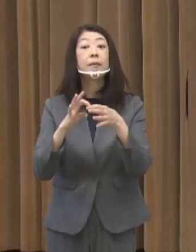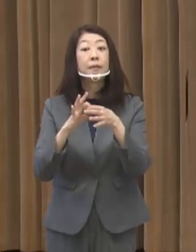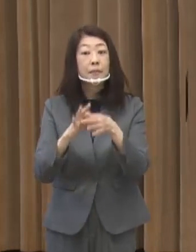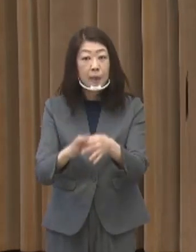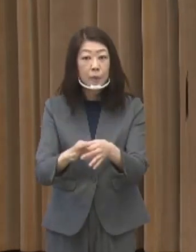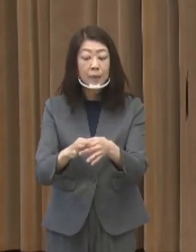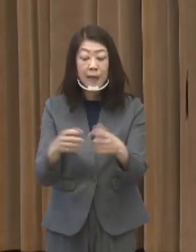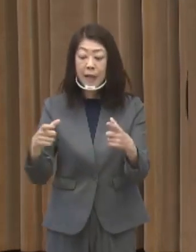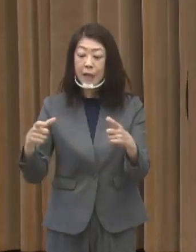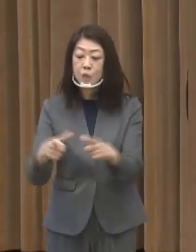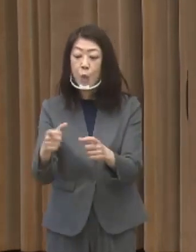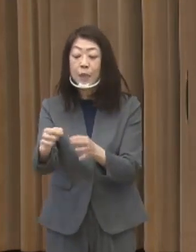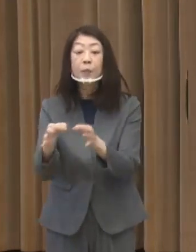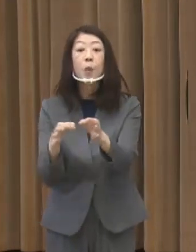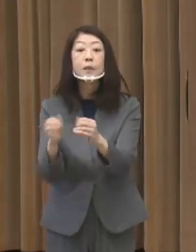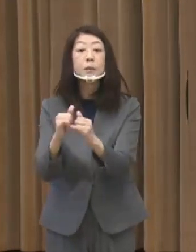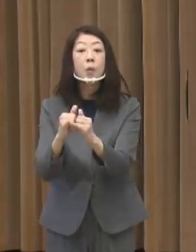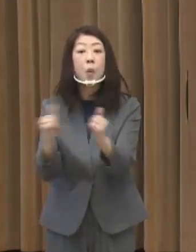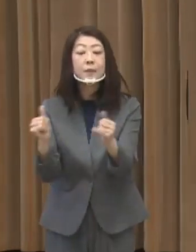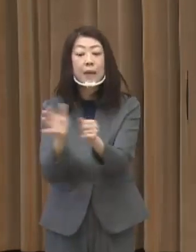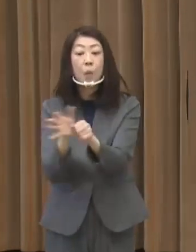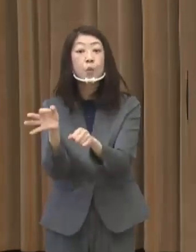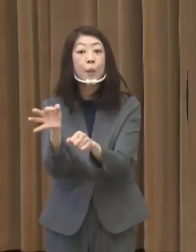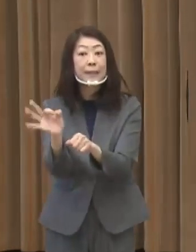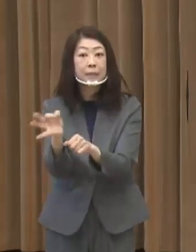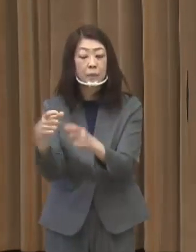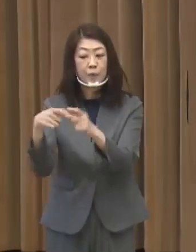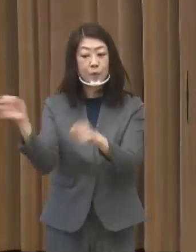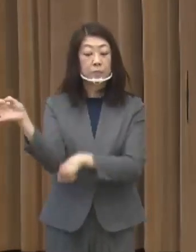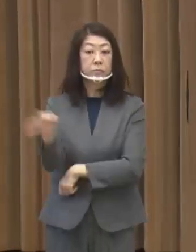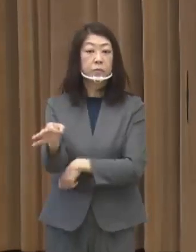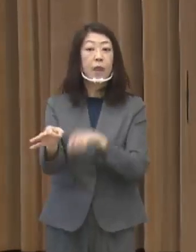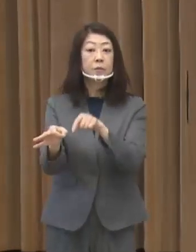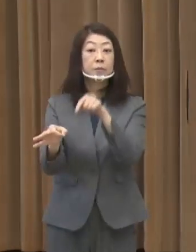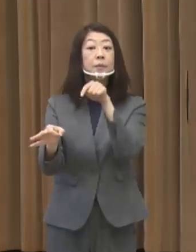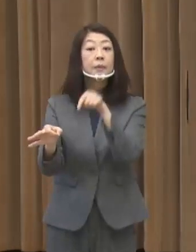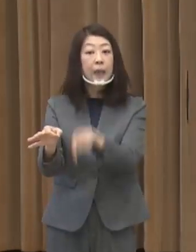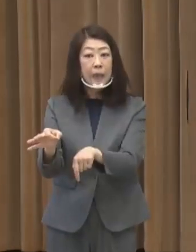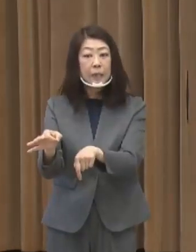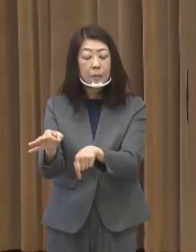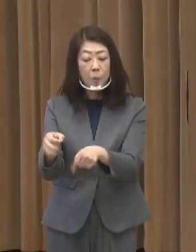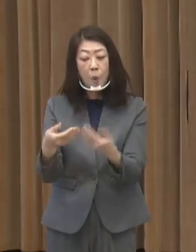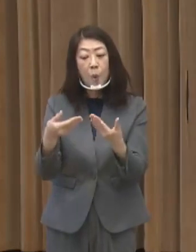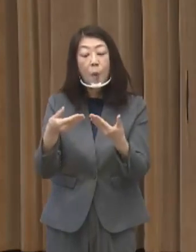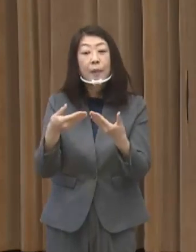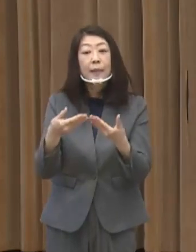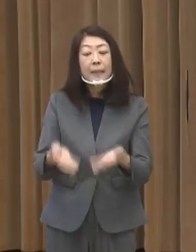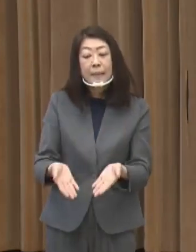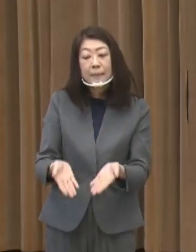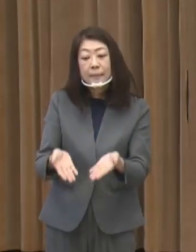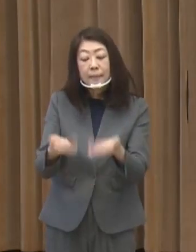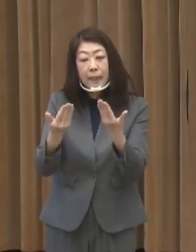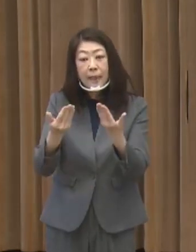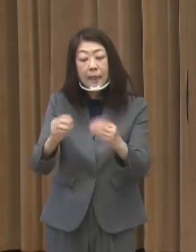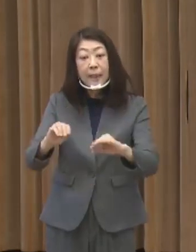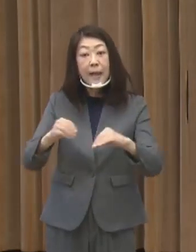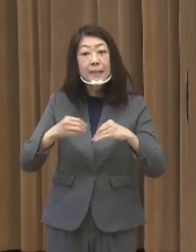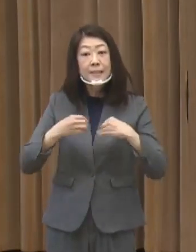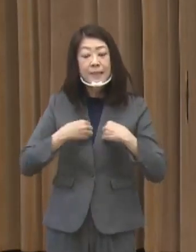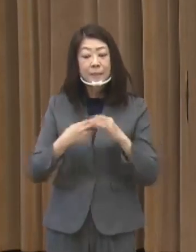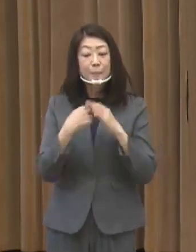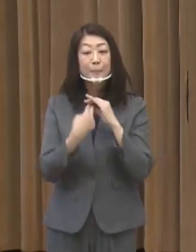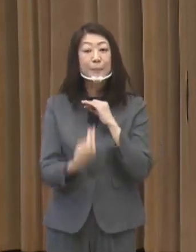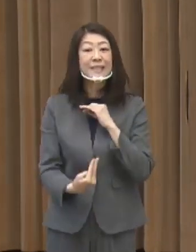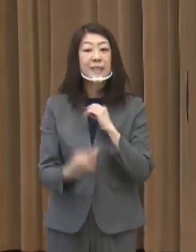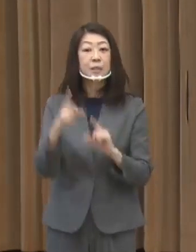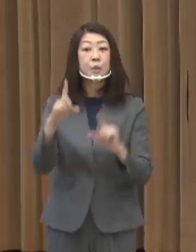業者持続化補助金のうち、低感染リスク型ビジネス分、低感染ビジネスがリ